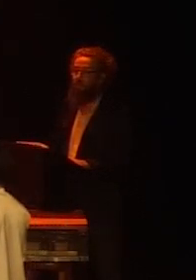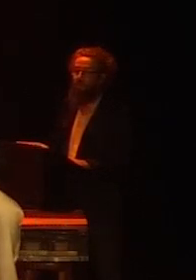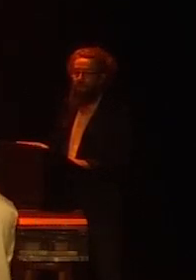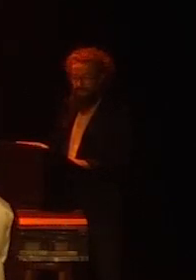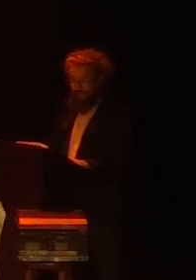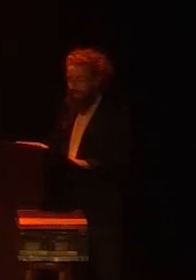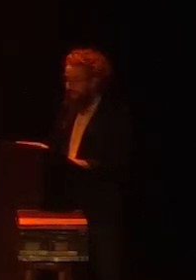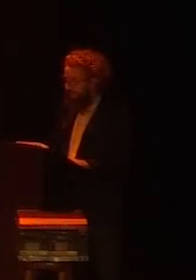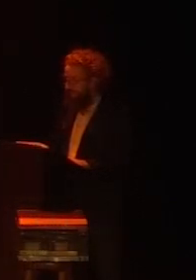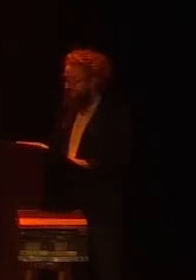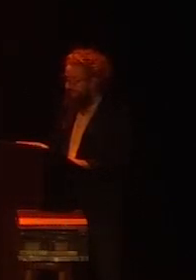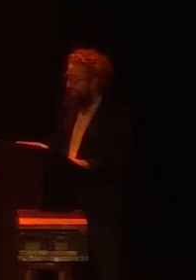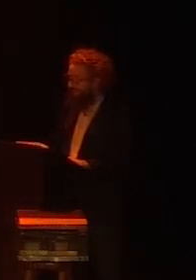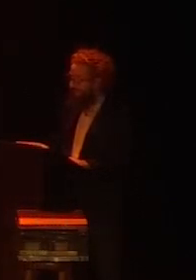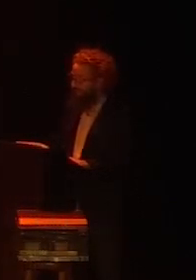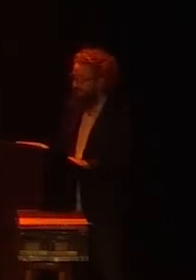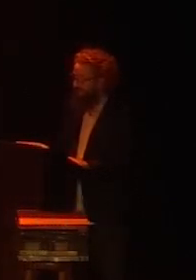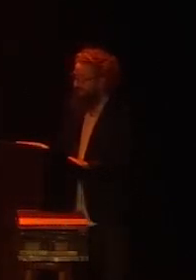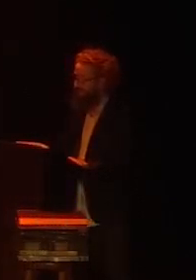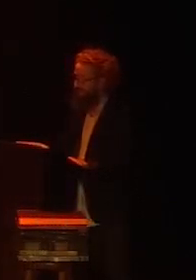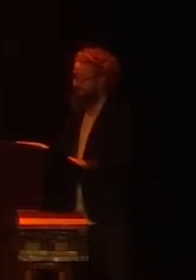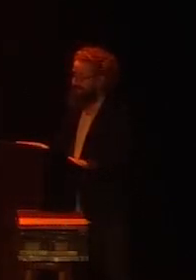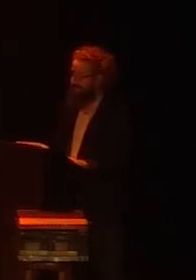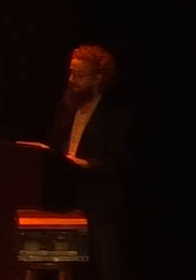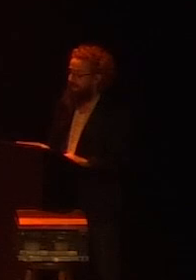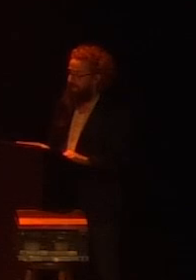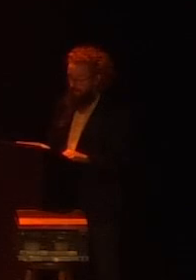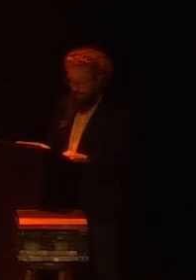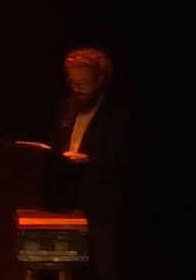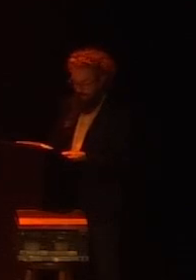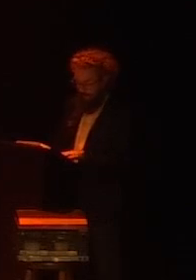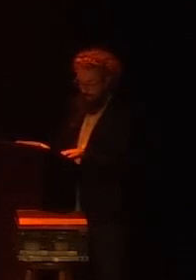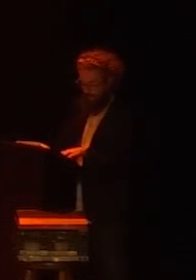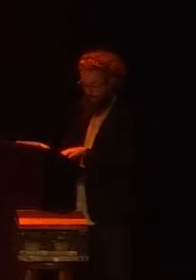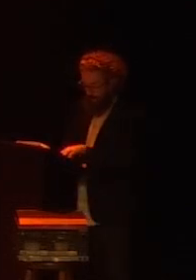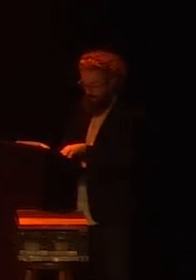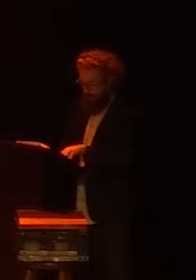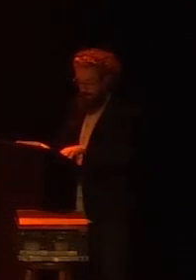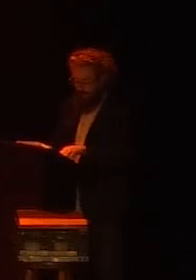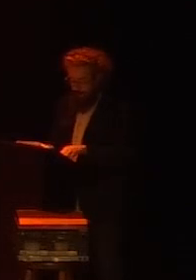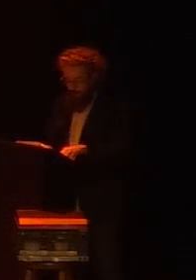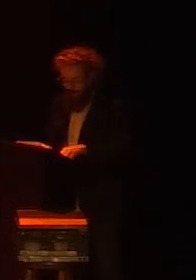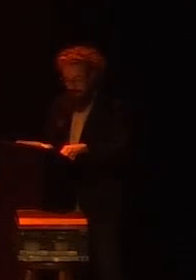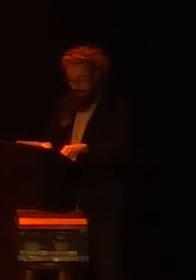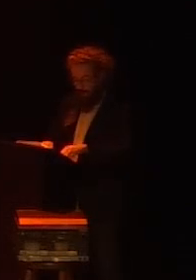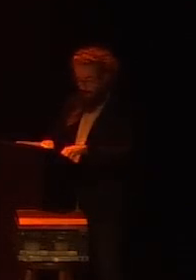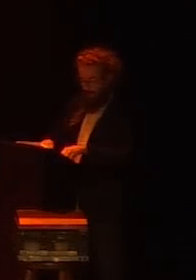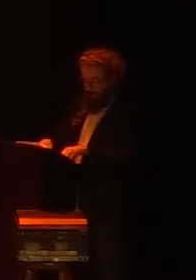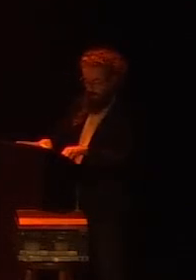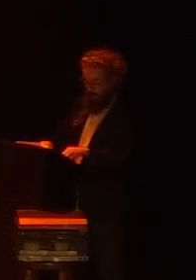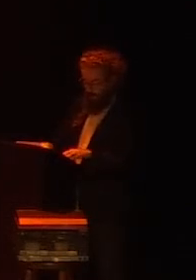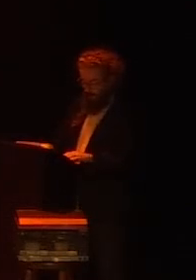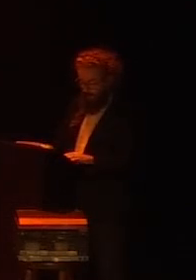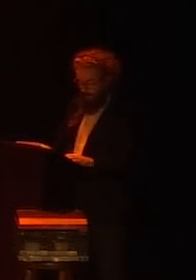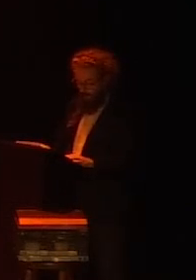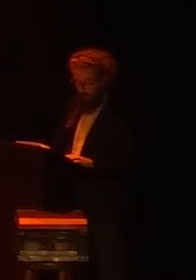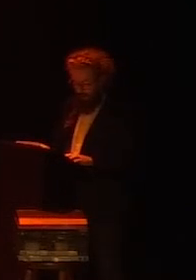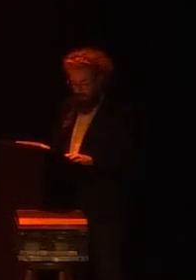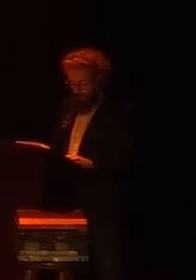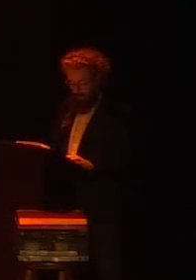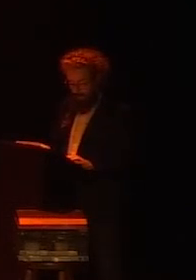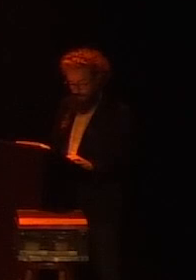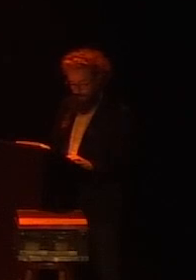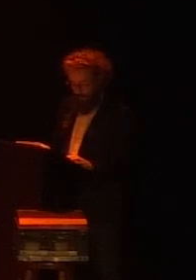Faça como se estivesse na casa. Olha, faça como se estivesse na casa de vocês. Se vocês não gostarem, podem